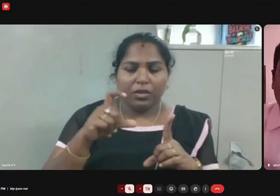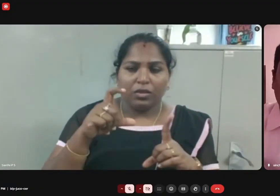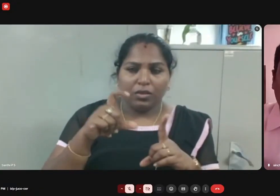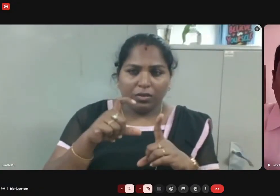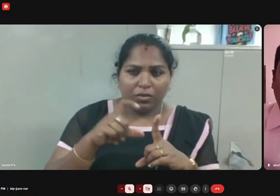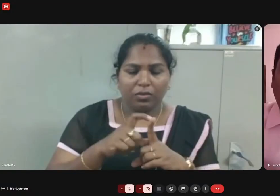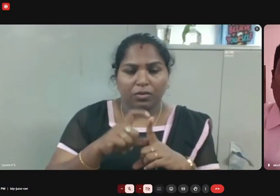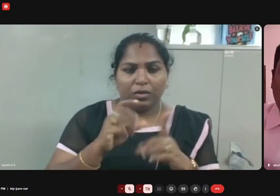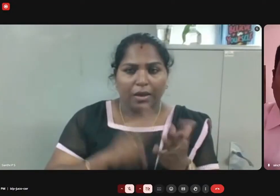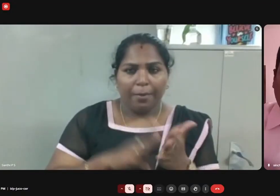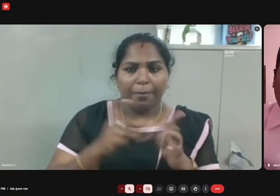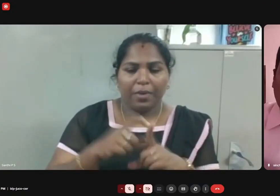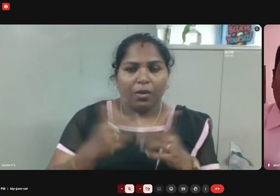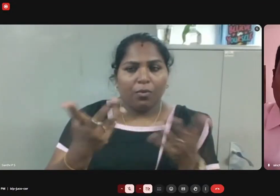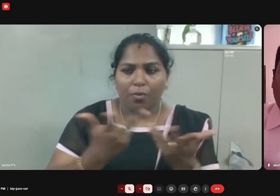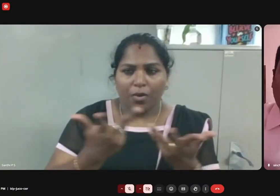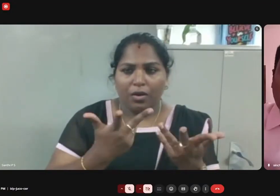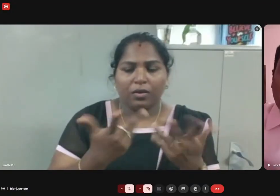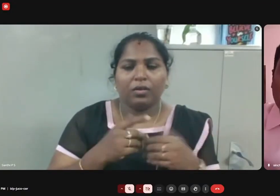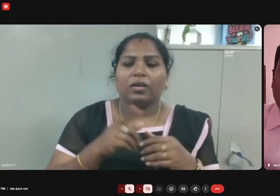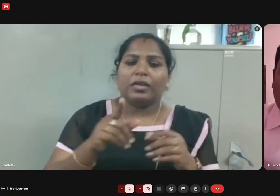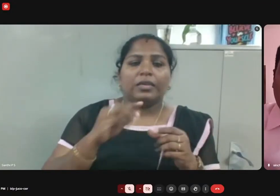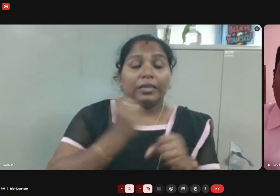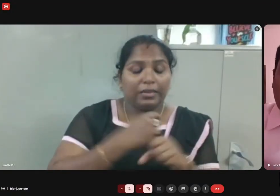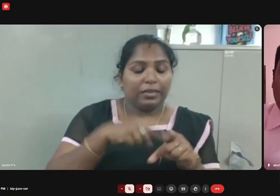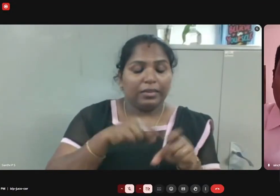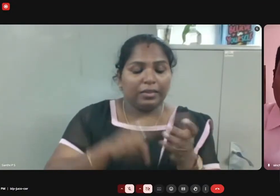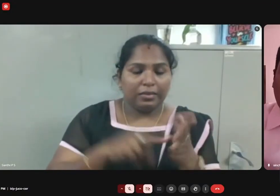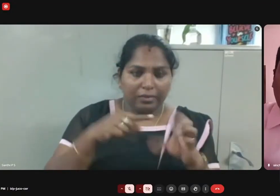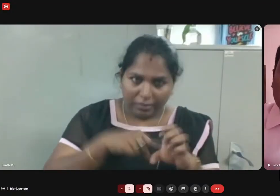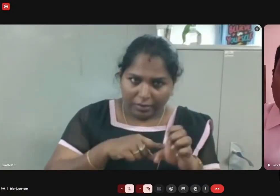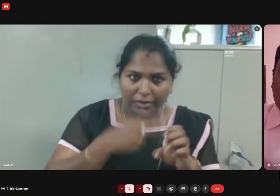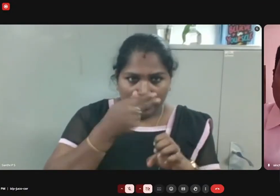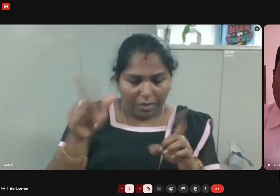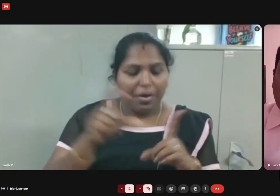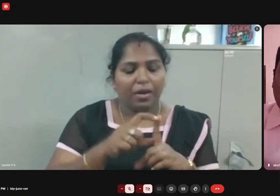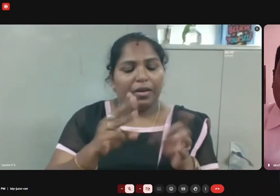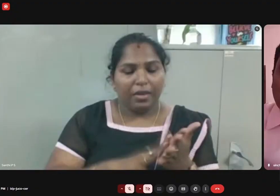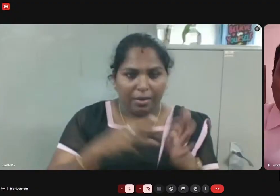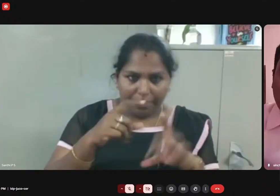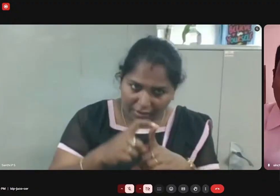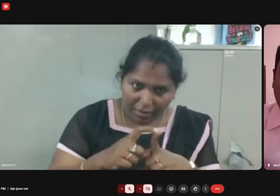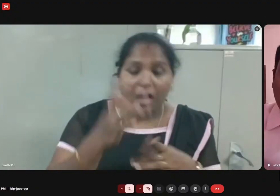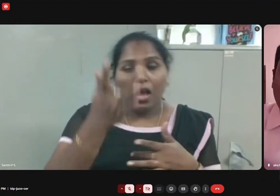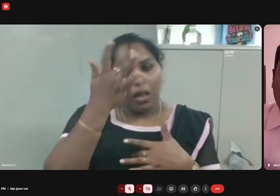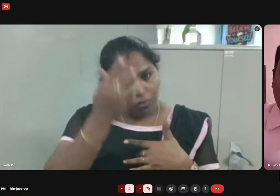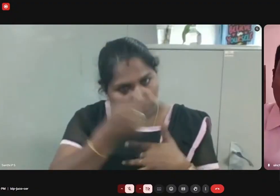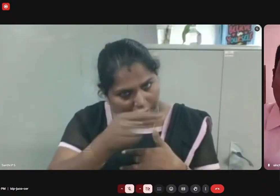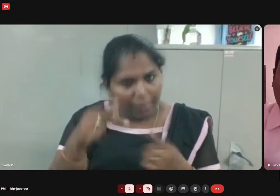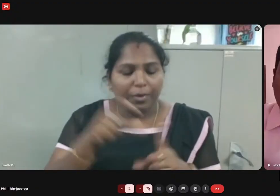മസ്കുലർ ഡിസ്ട്രോഫി. ആ ജീനിന്റെ പേരും DMD എന്ന് തന്നെയാണ്. അപ്പൊ അസുഖത്തിന്റെ പേരും DMD ആണ്, അതുണ്ടാക്കുന്ന ജീനിന്റെ പേരും DMD